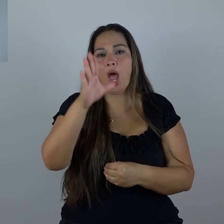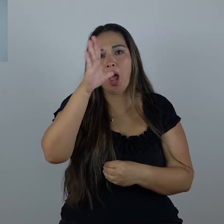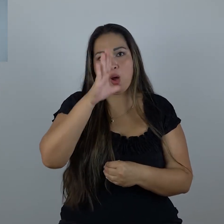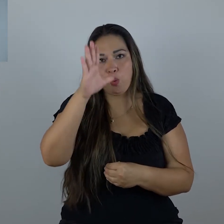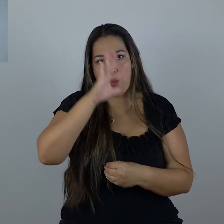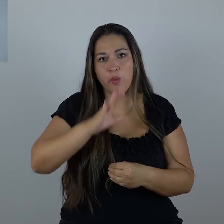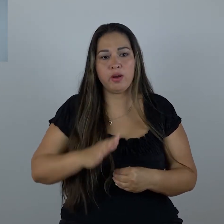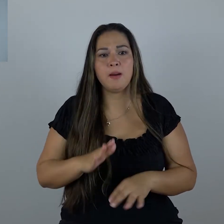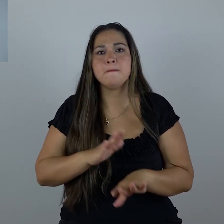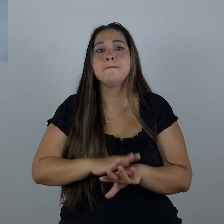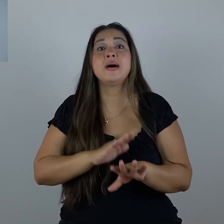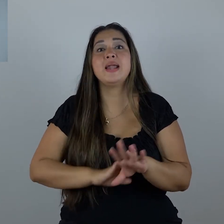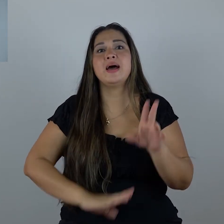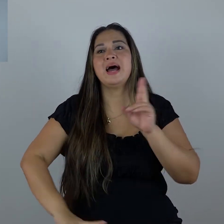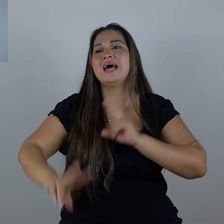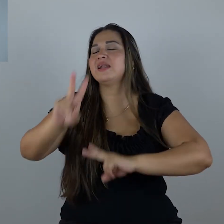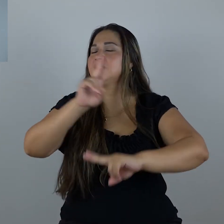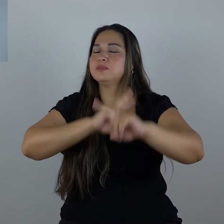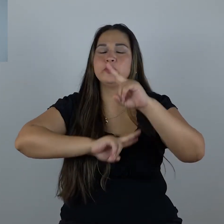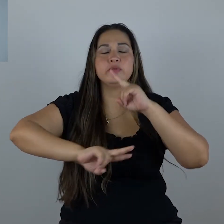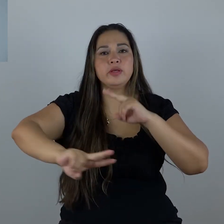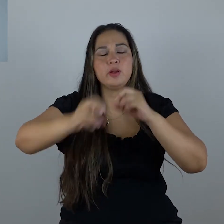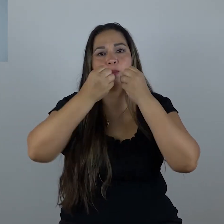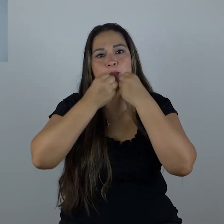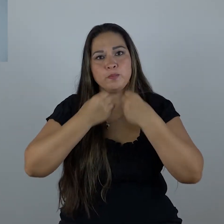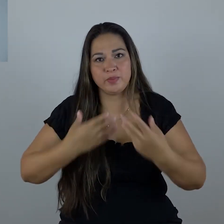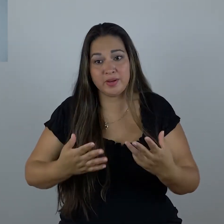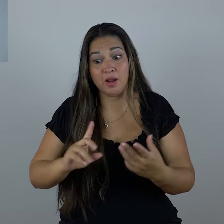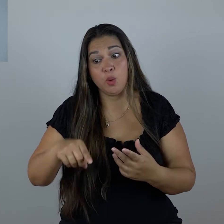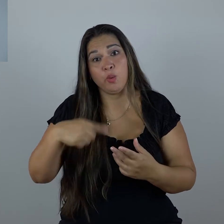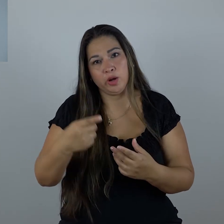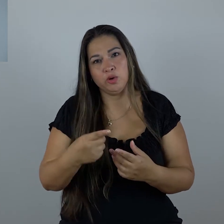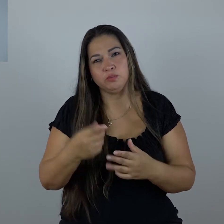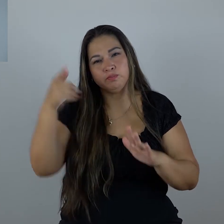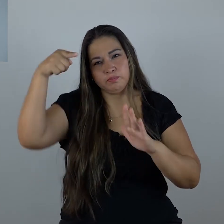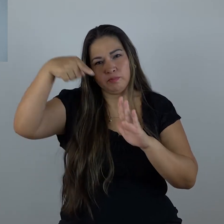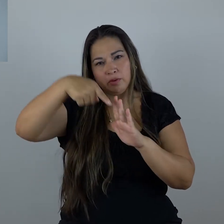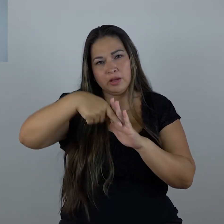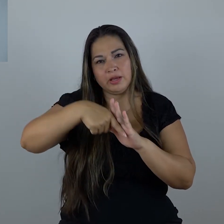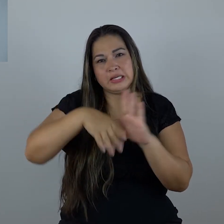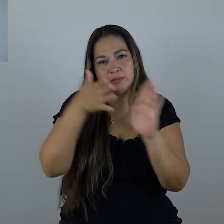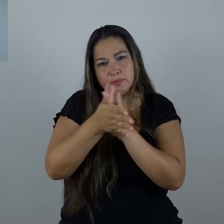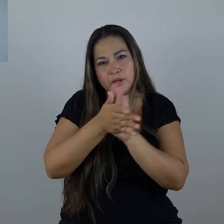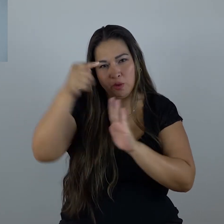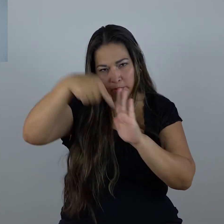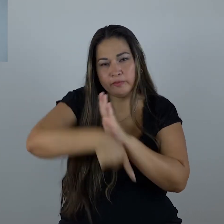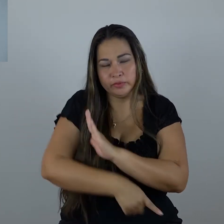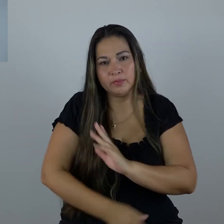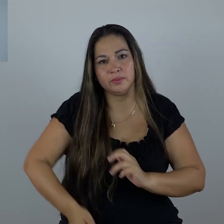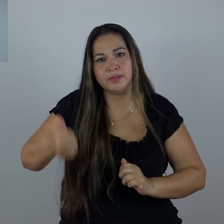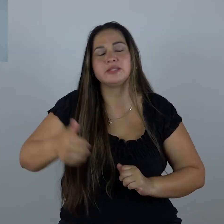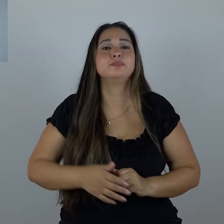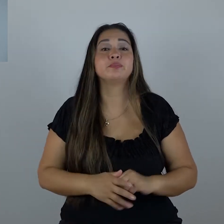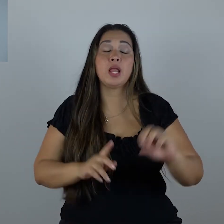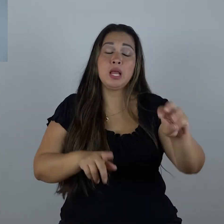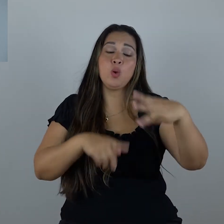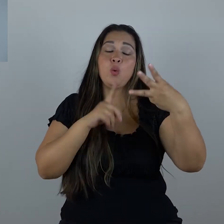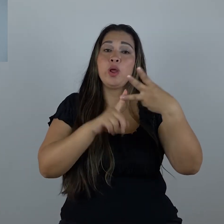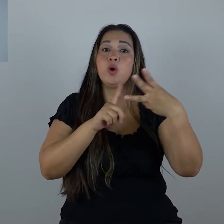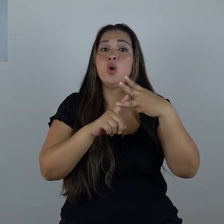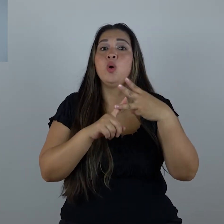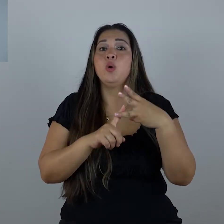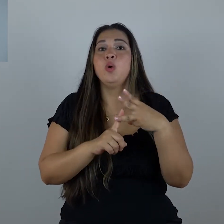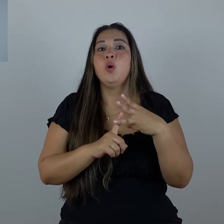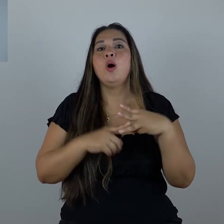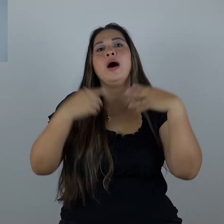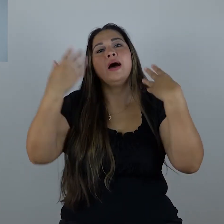que es dar una respuesta acertada. Y ahora hablaremos de esto. Y les habló también de recibir el Espíritu